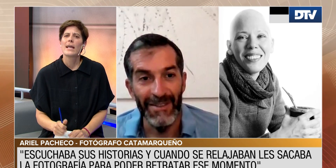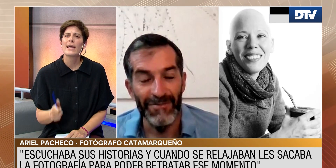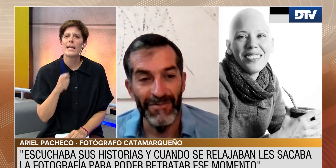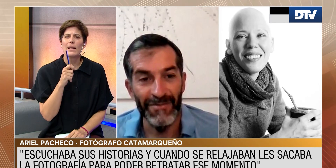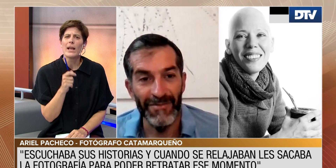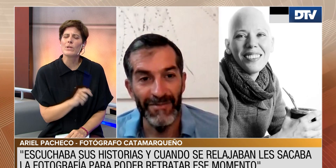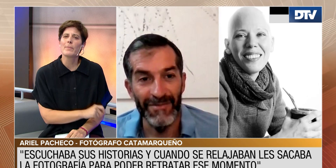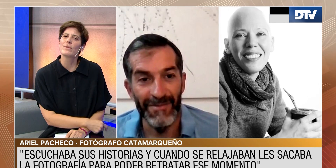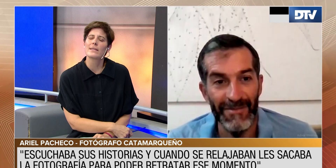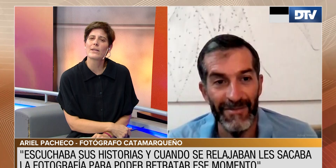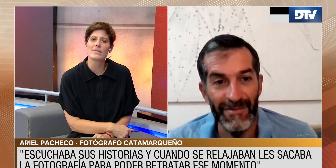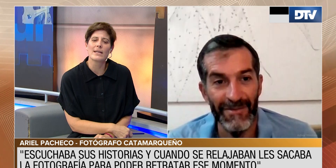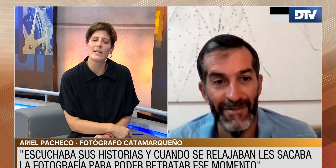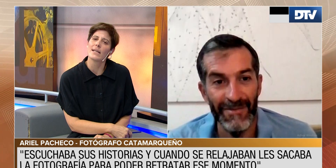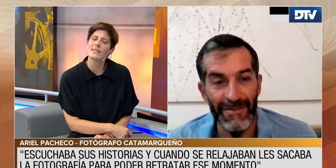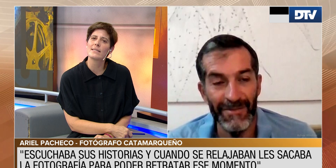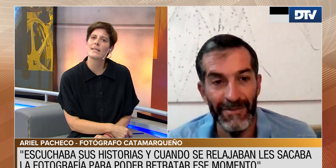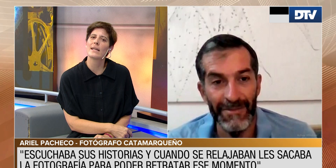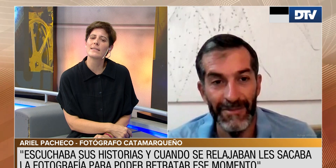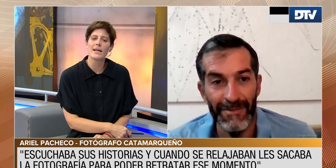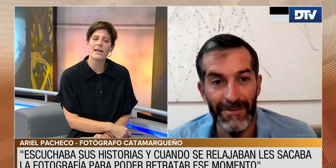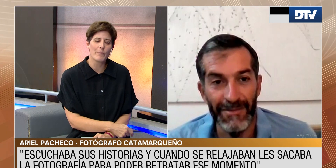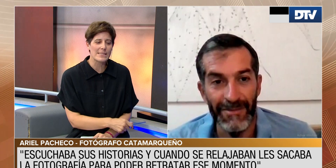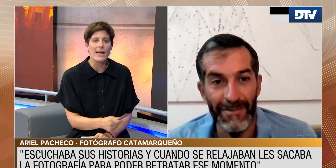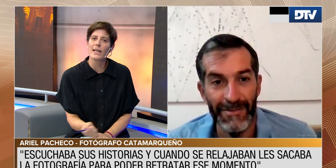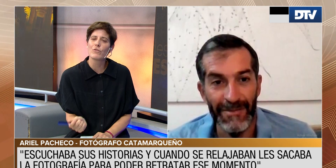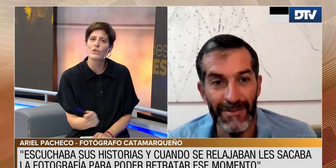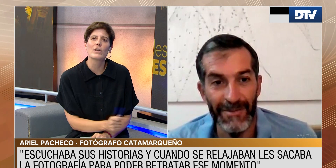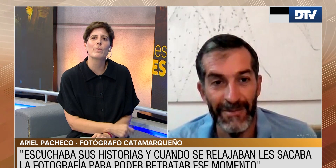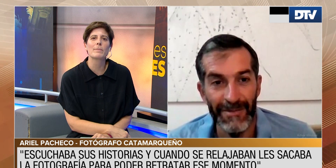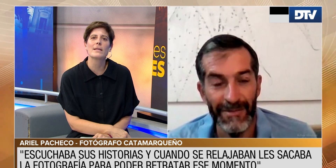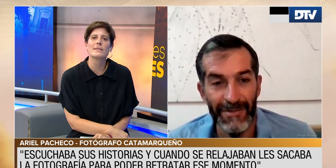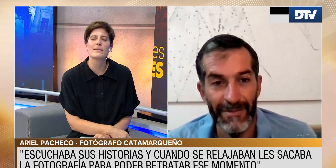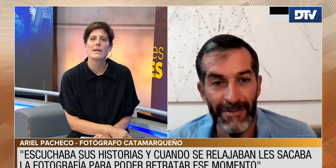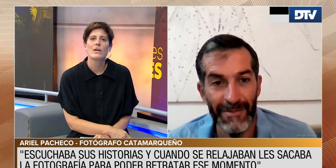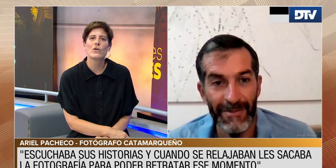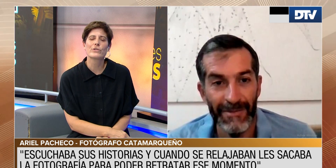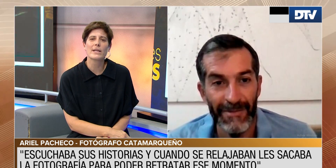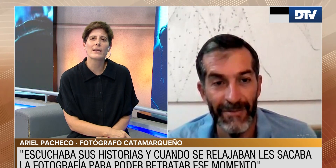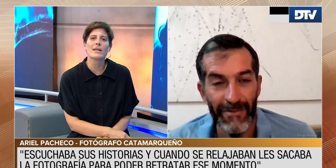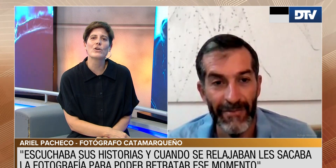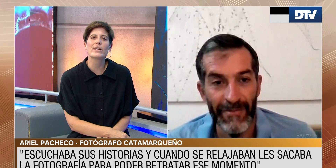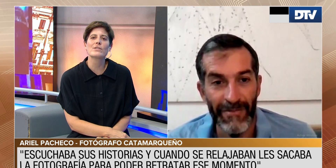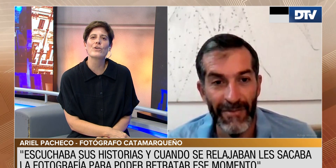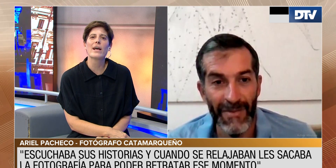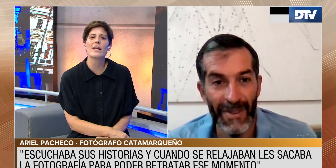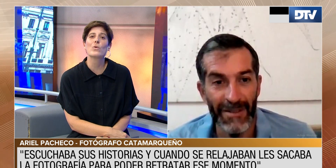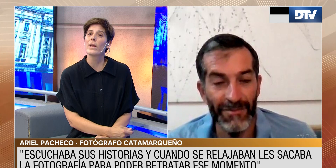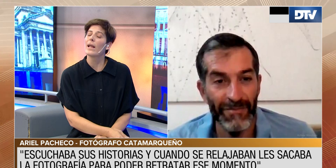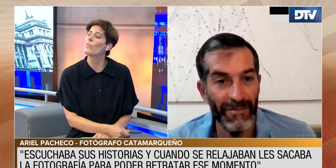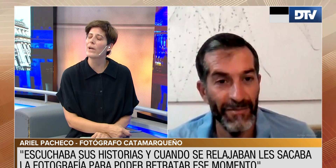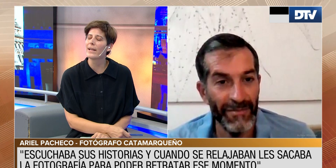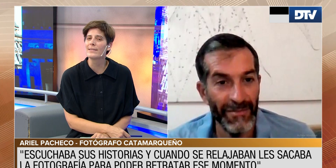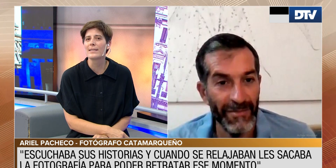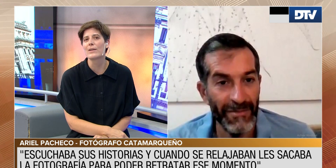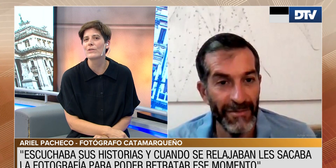fotos. La última pregunta que te quiero hacer, Ariel, es si en esta saga de fotos que nos permitís conocer aquí en el Congreso, ¿hay alguna